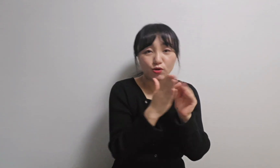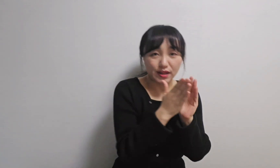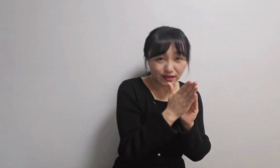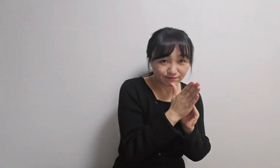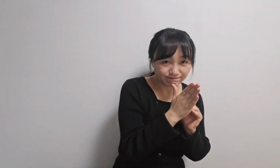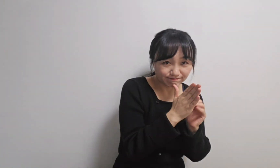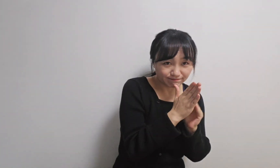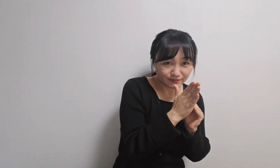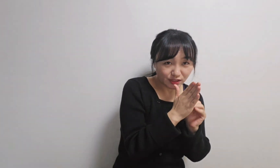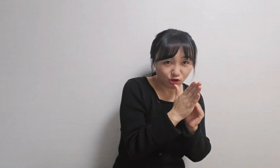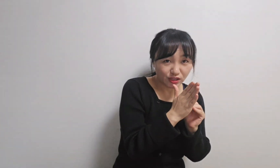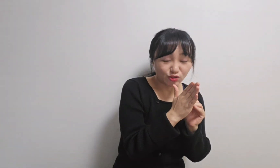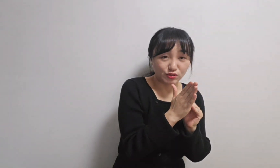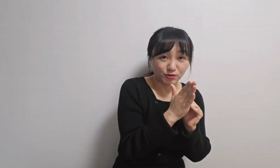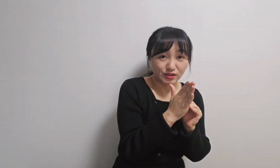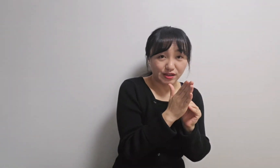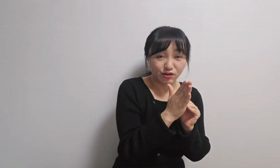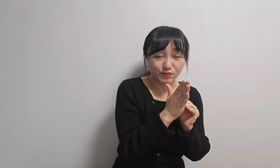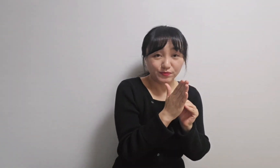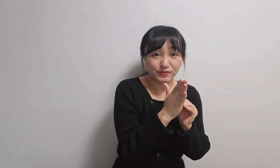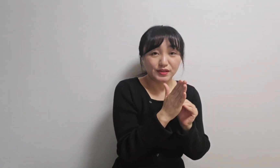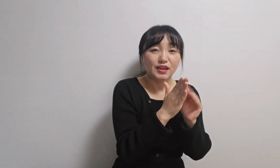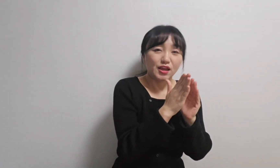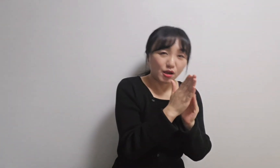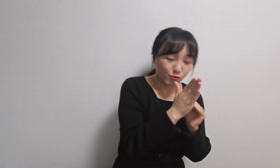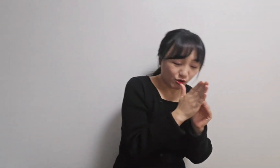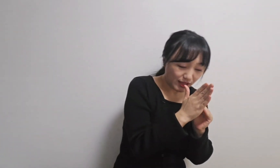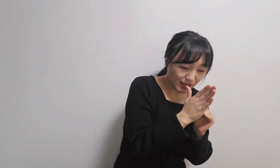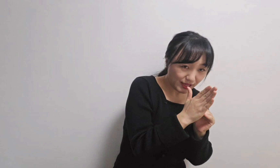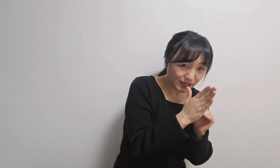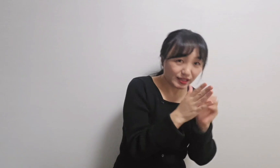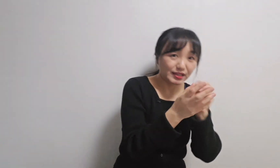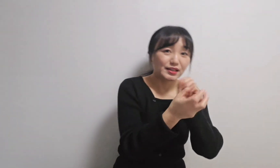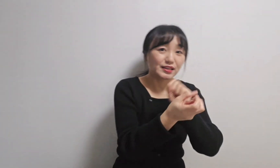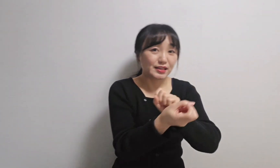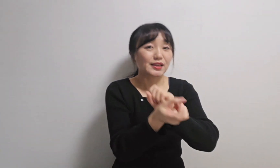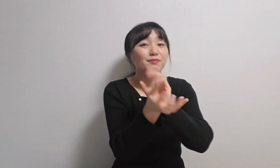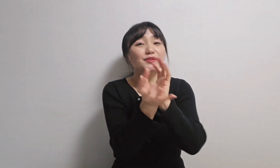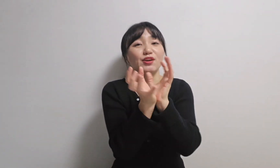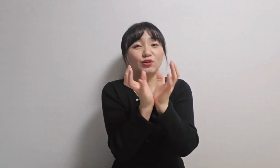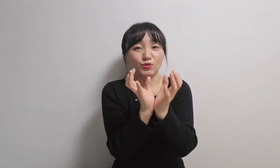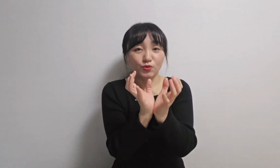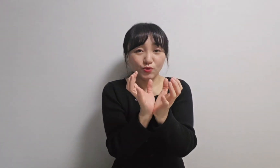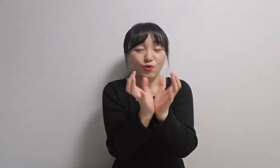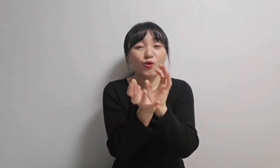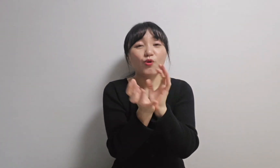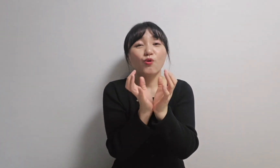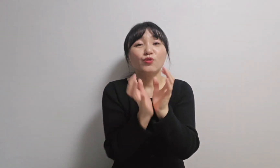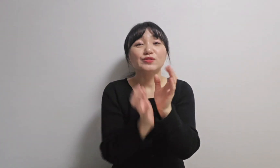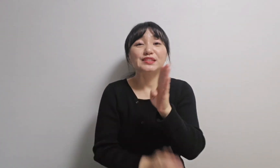이렇게 해주시면 돼요. 몰래 피어도 꽃이